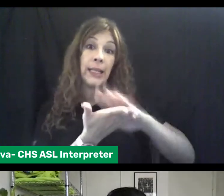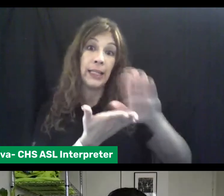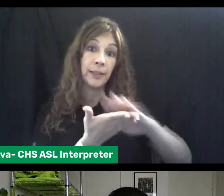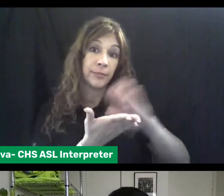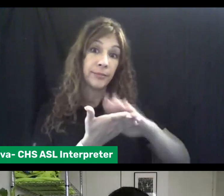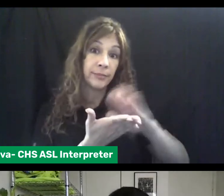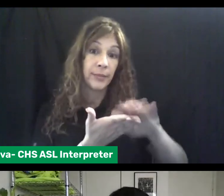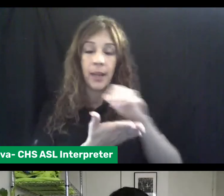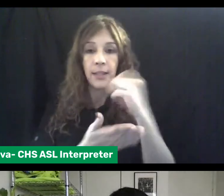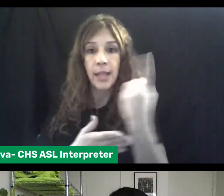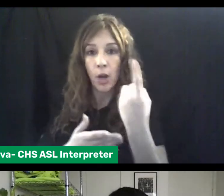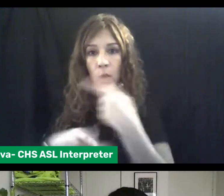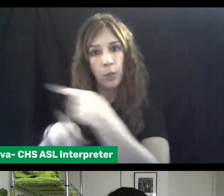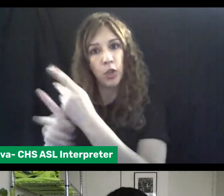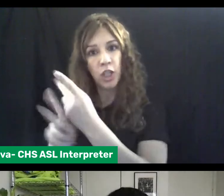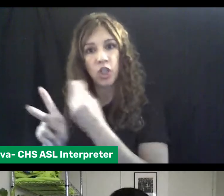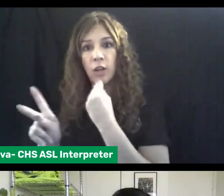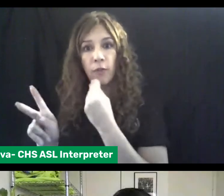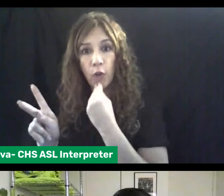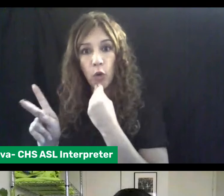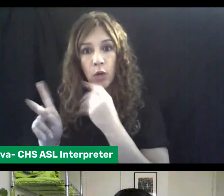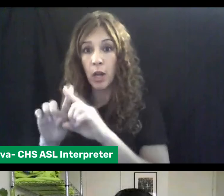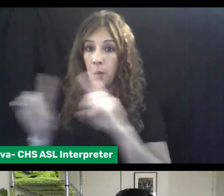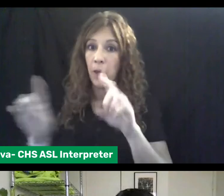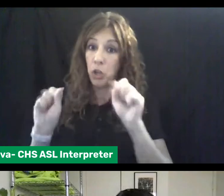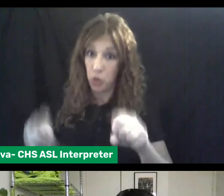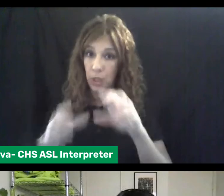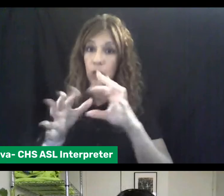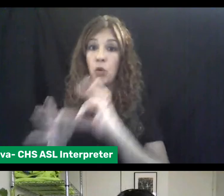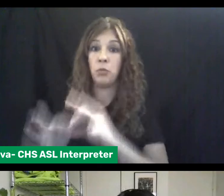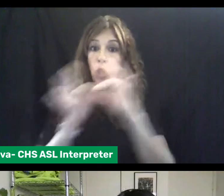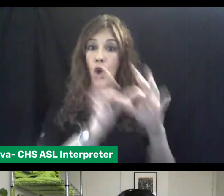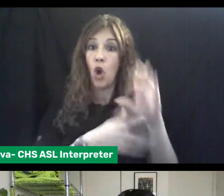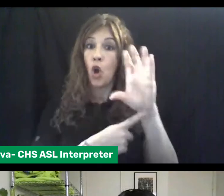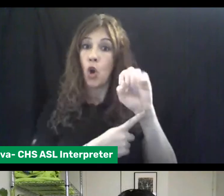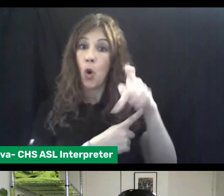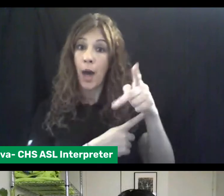no nada más de producción de comida, cooperativas de limpieza, cooperativas,